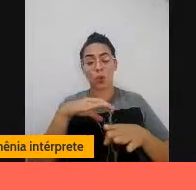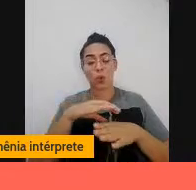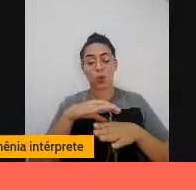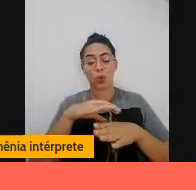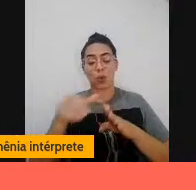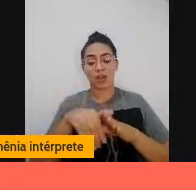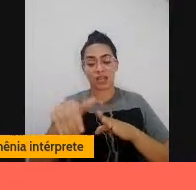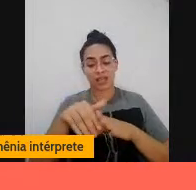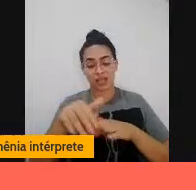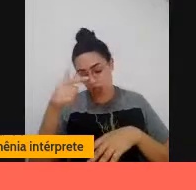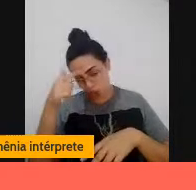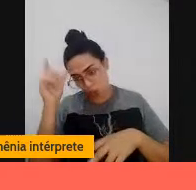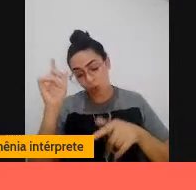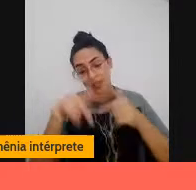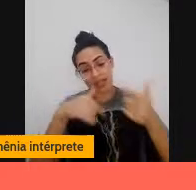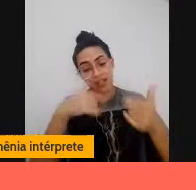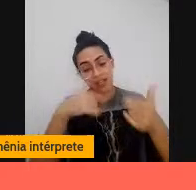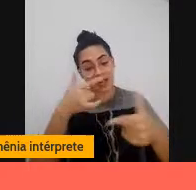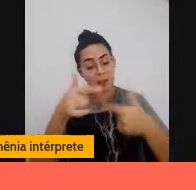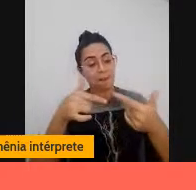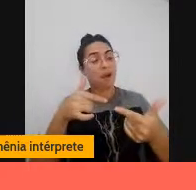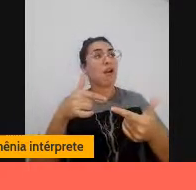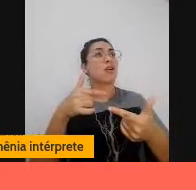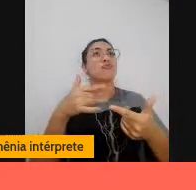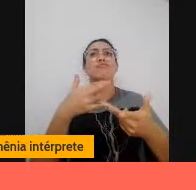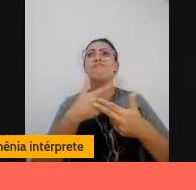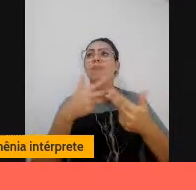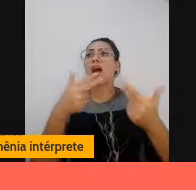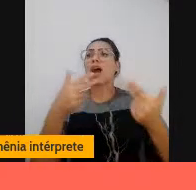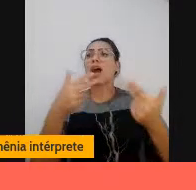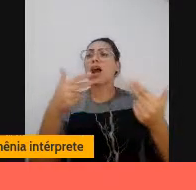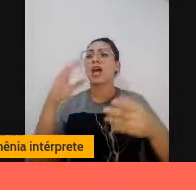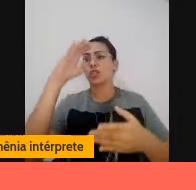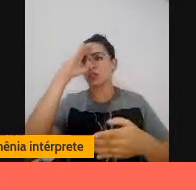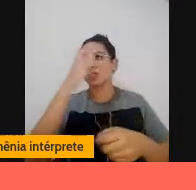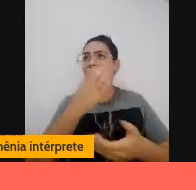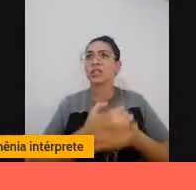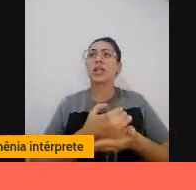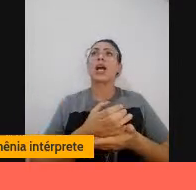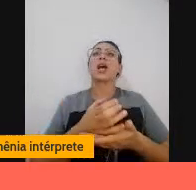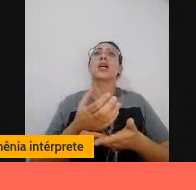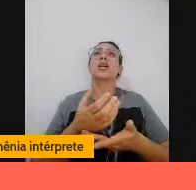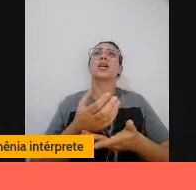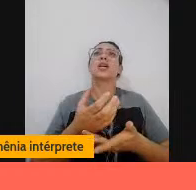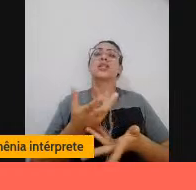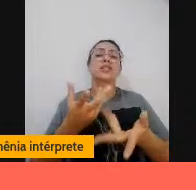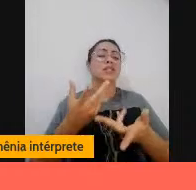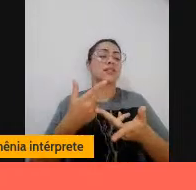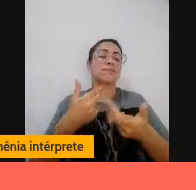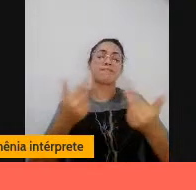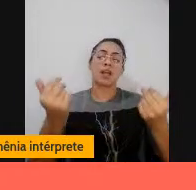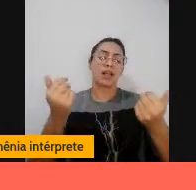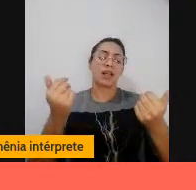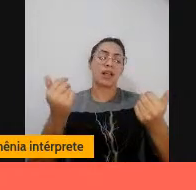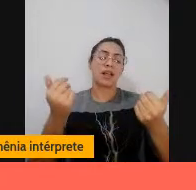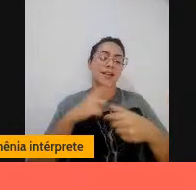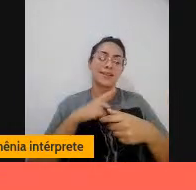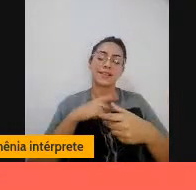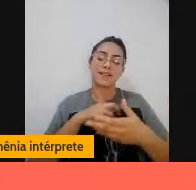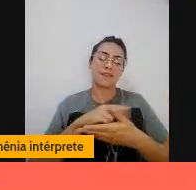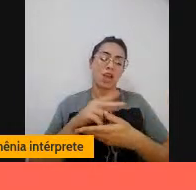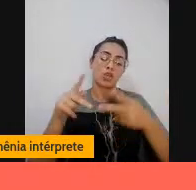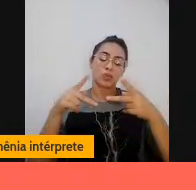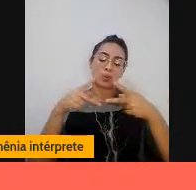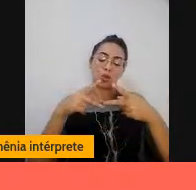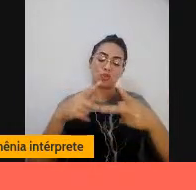de projetos de tese de doutoramento, né? Então nós tivemos, fora os projetos de extensão,